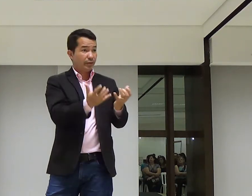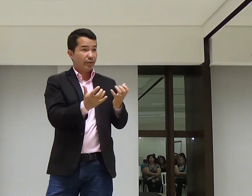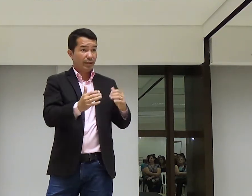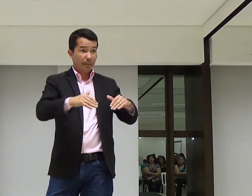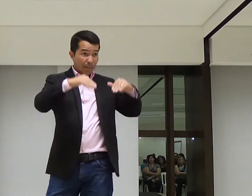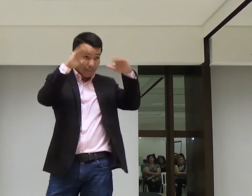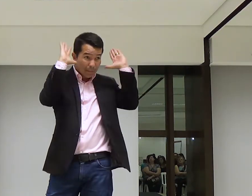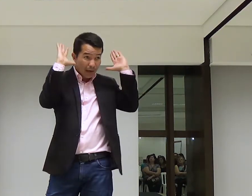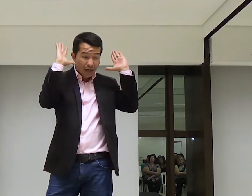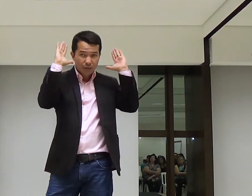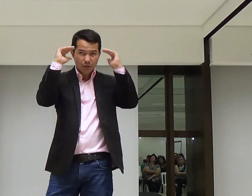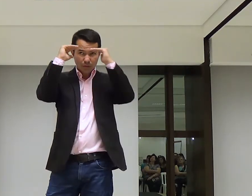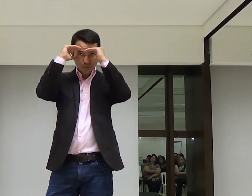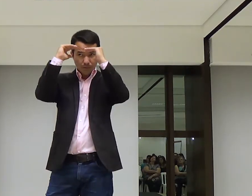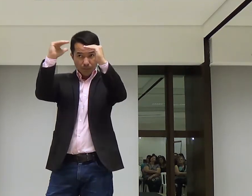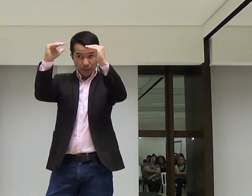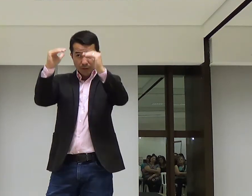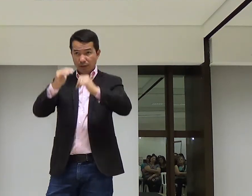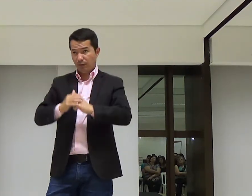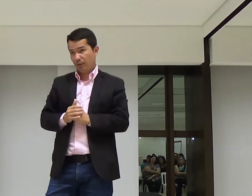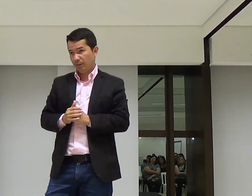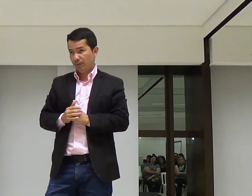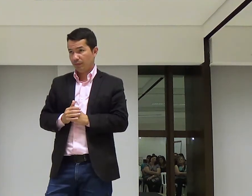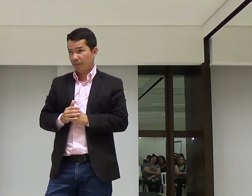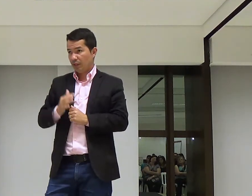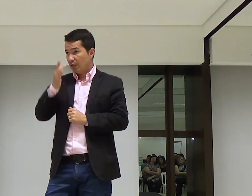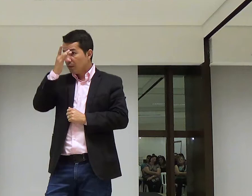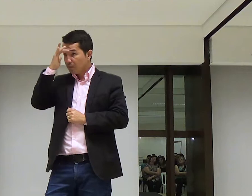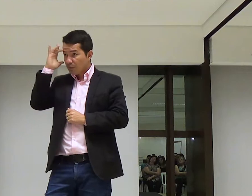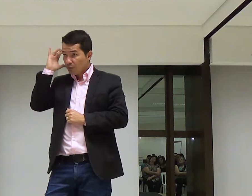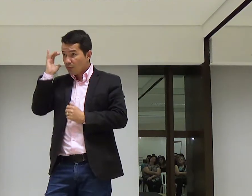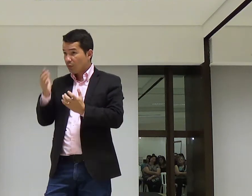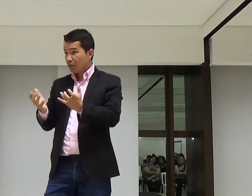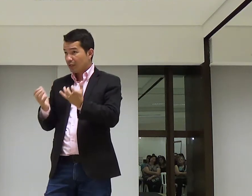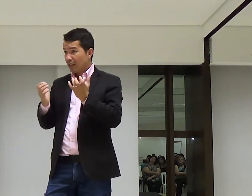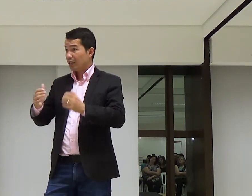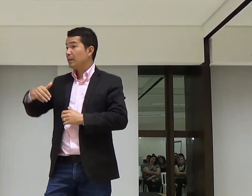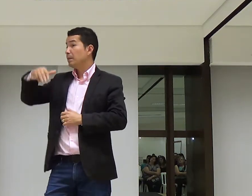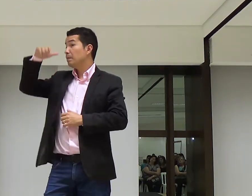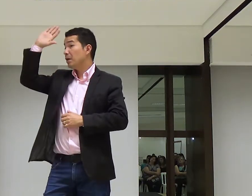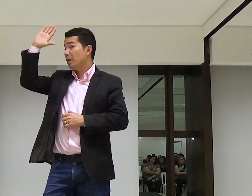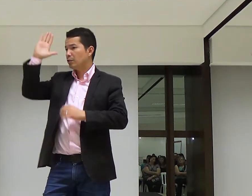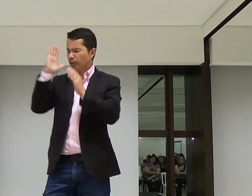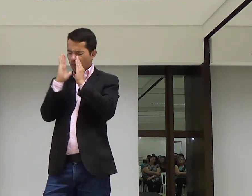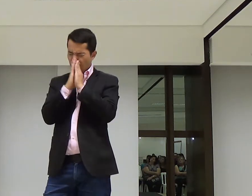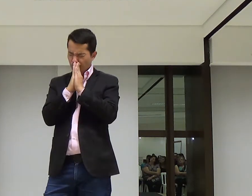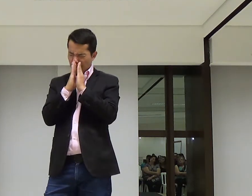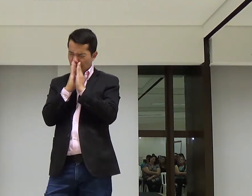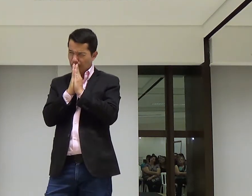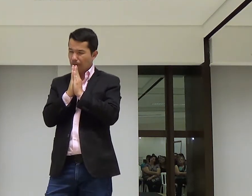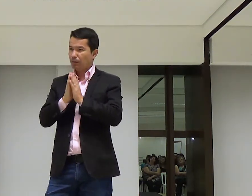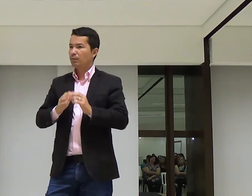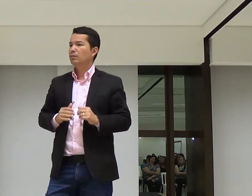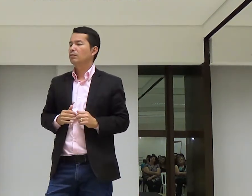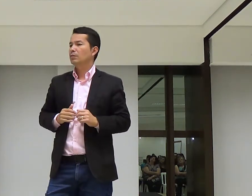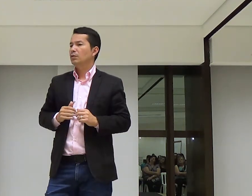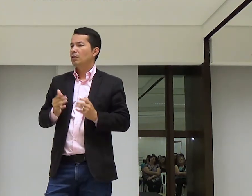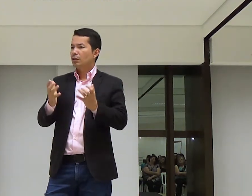Orar por pessoas que querem ser mais obedientes. Orar por pessoas que gostariam de orar